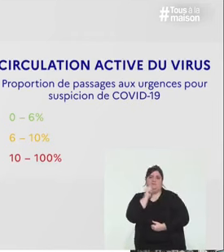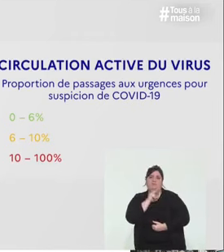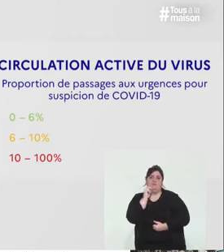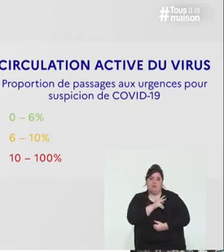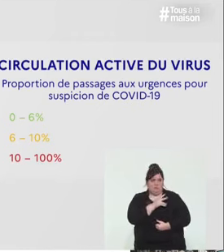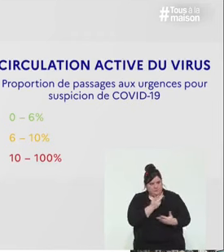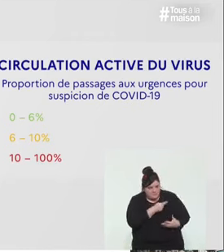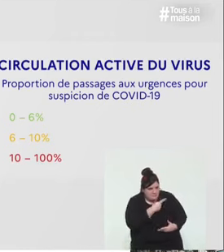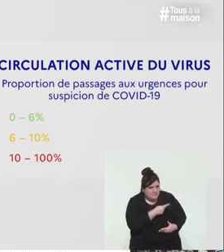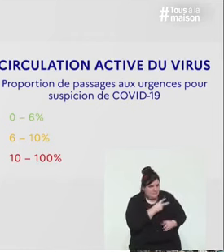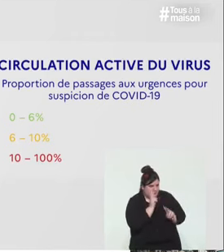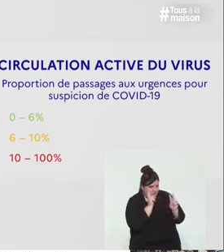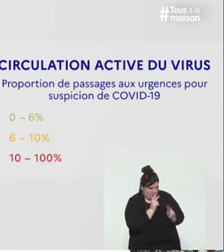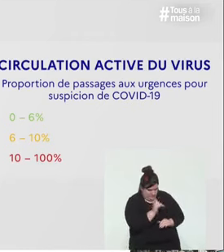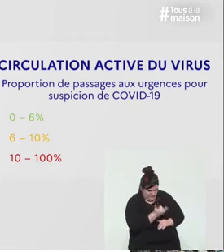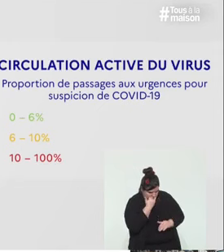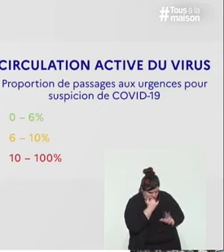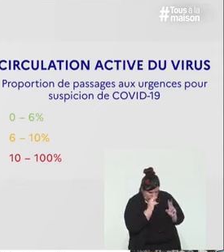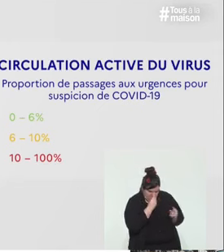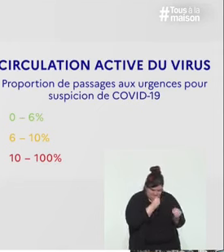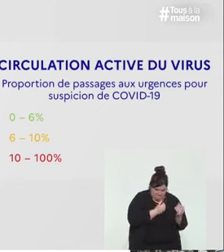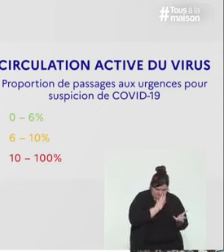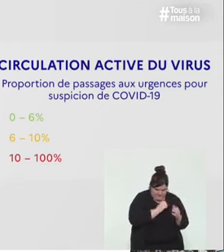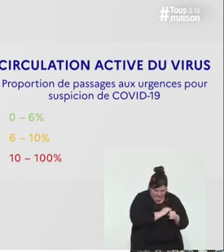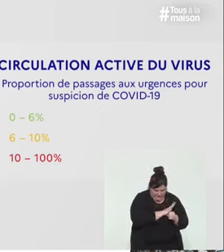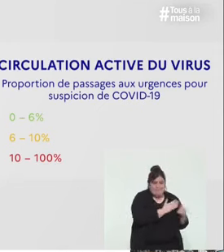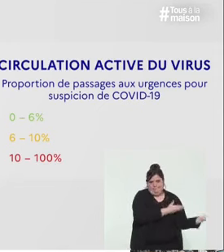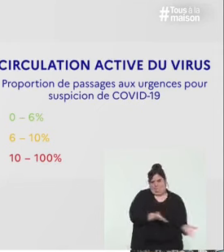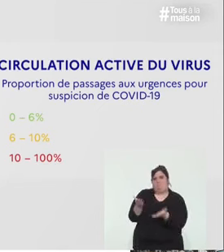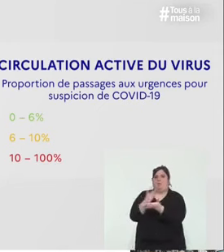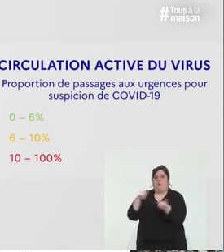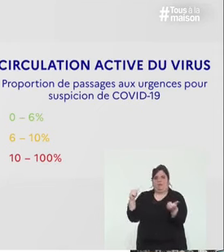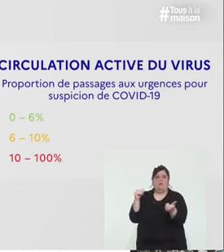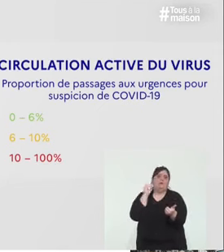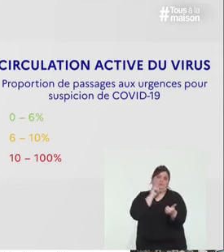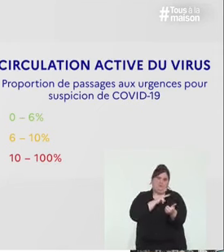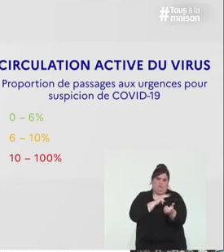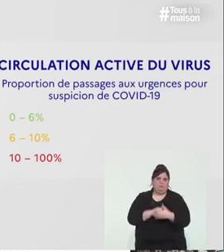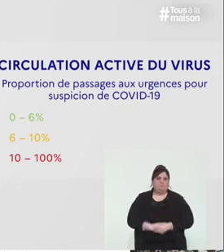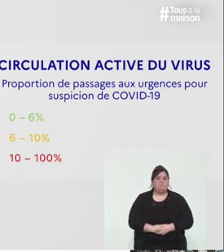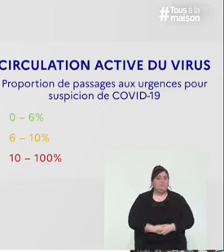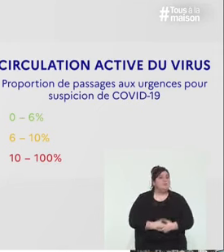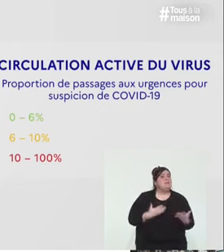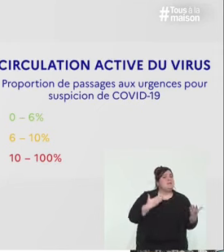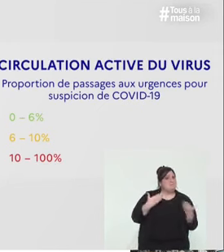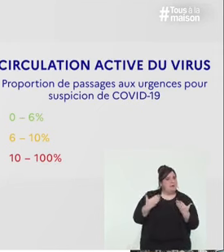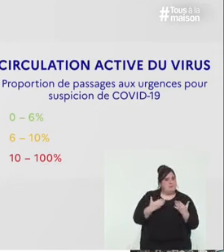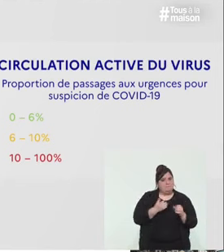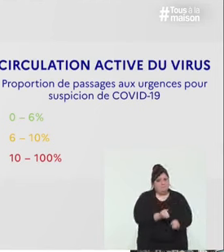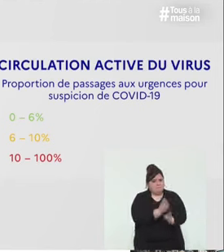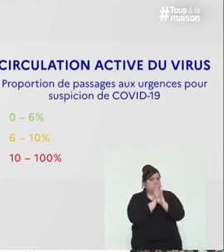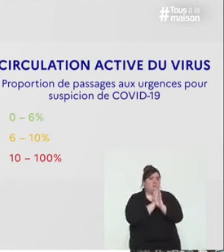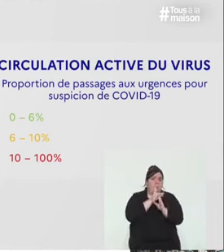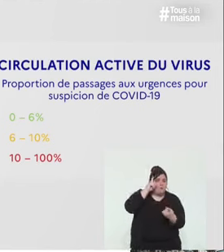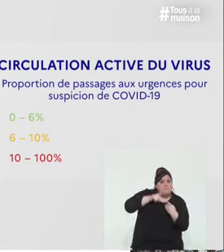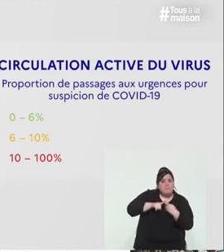médecin de ville, pour une suspicion d'infection Covid-19, par rapport au nombre total de passages aux urgences, quelle